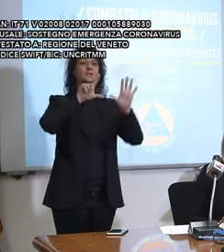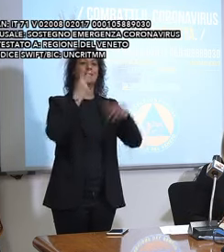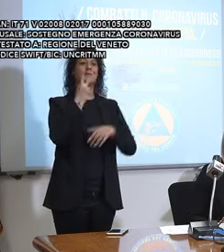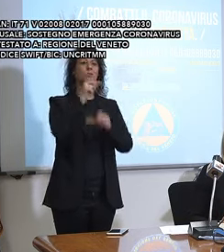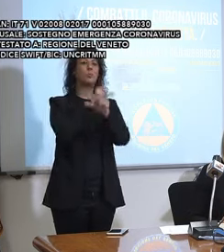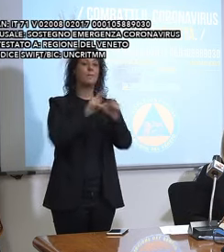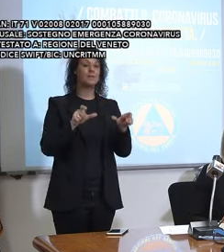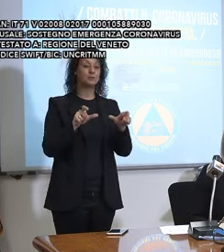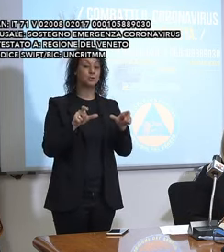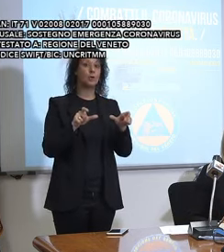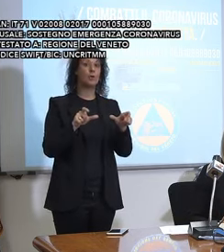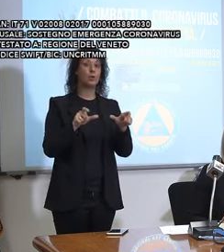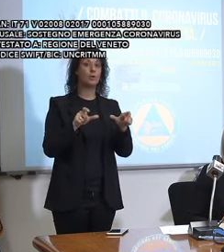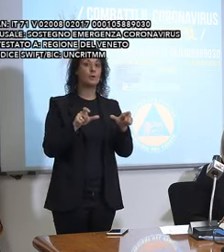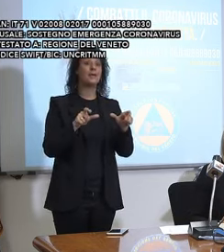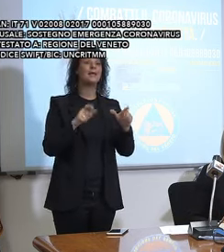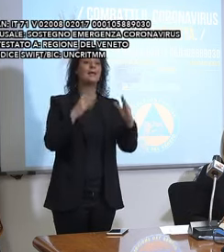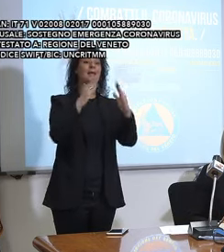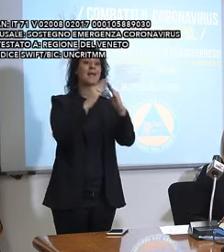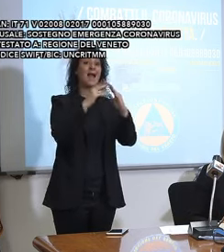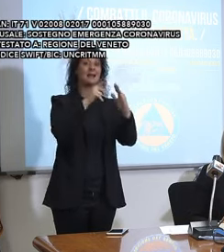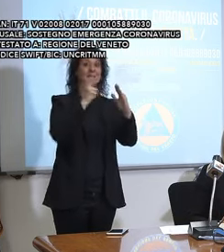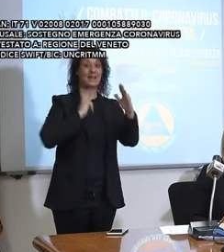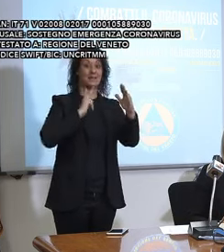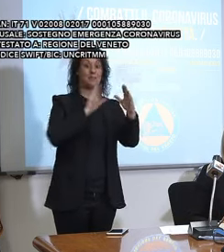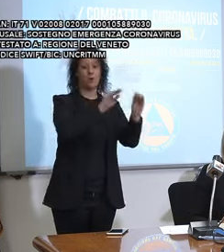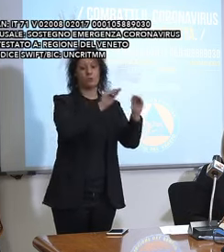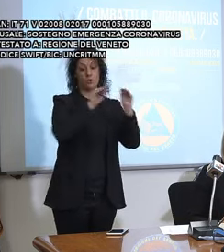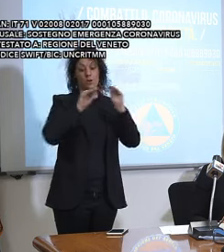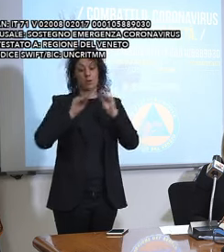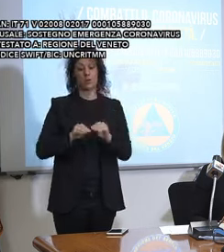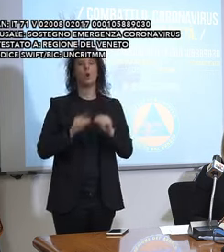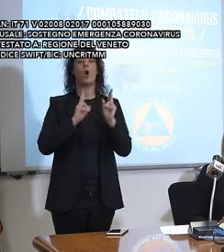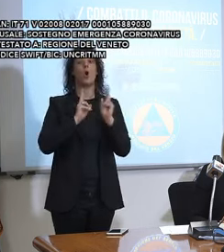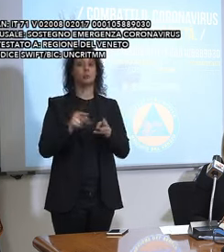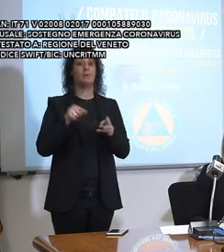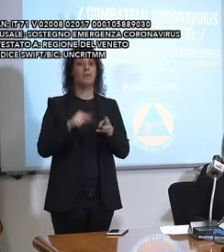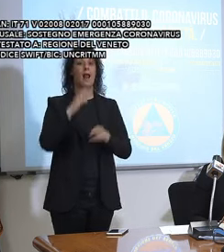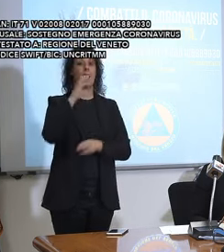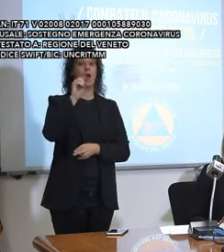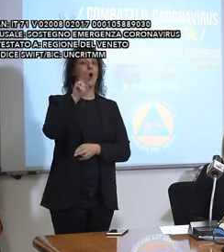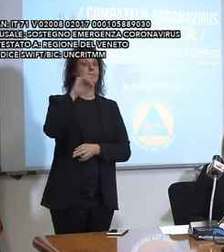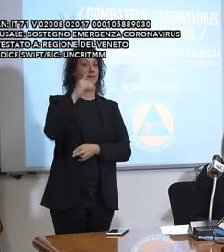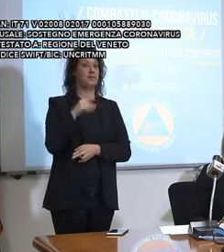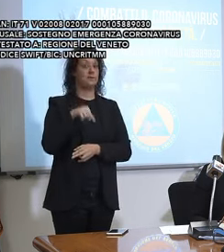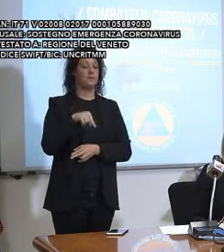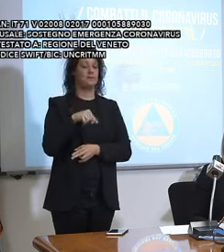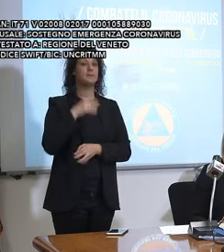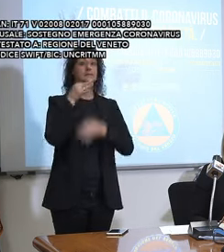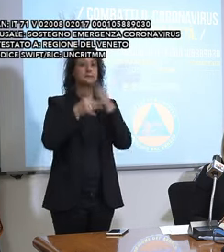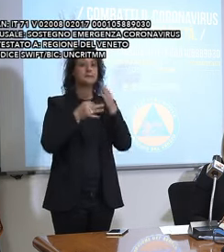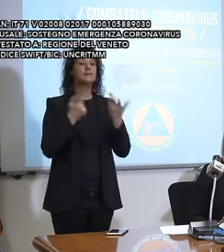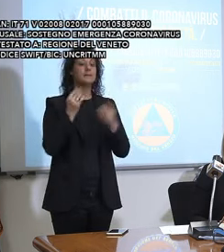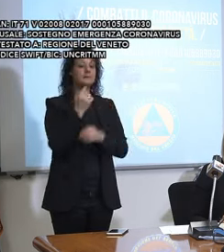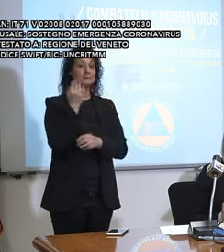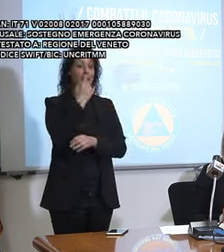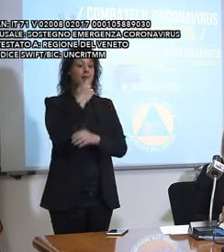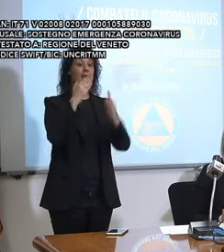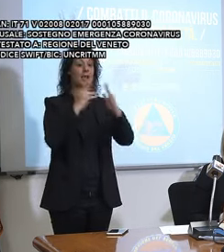che dalle case di riposo sono ricoverate negli ospedali Covid, nei reparti. Quindi quando c'è necessità di